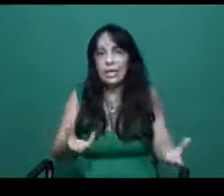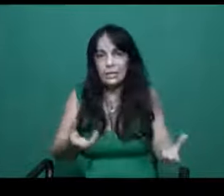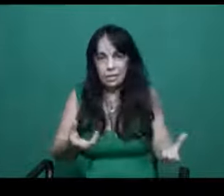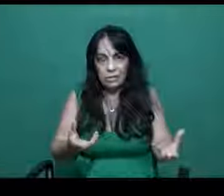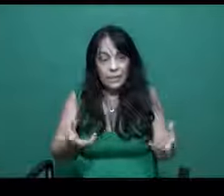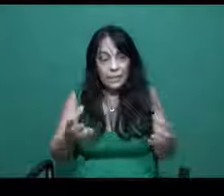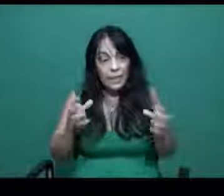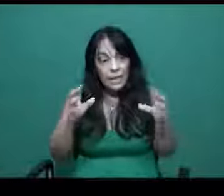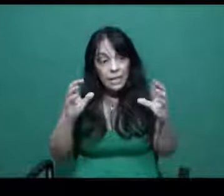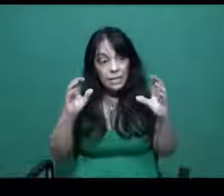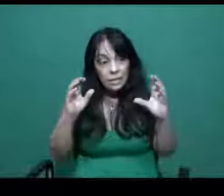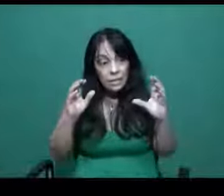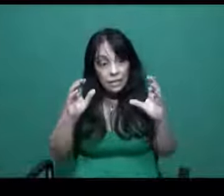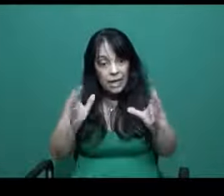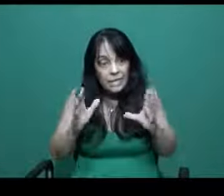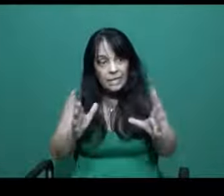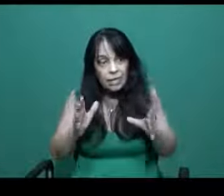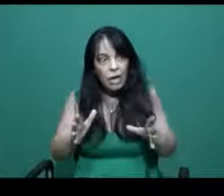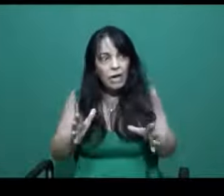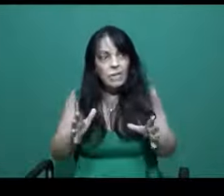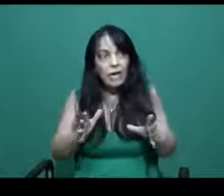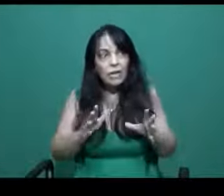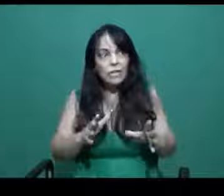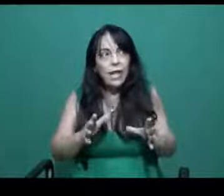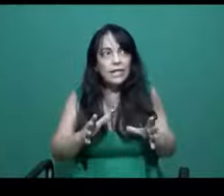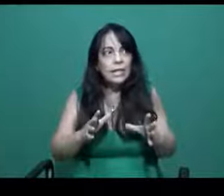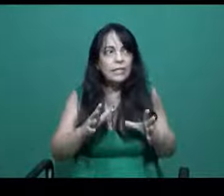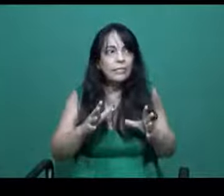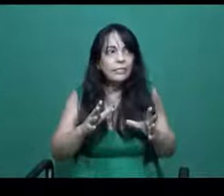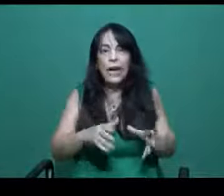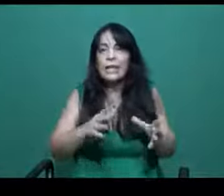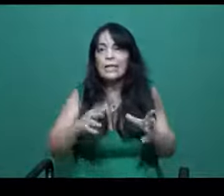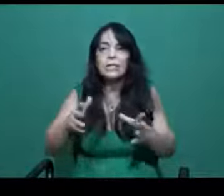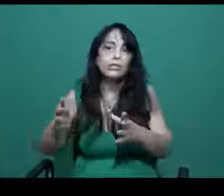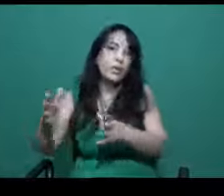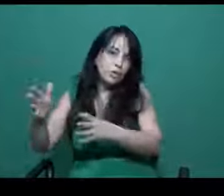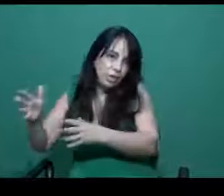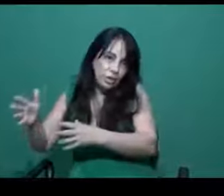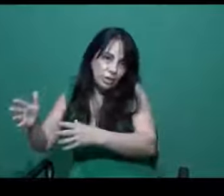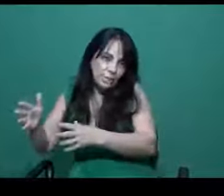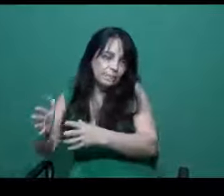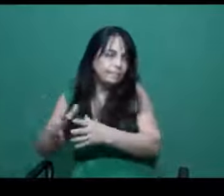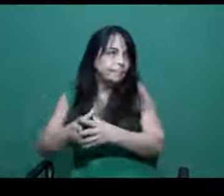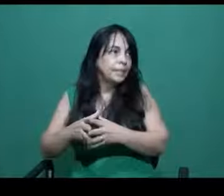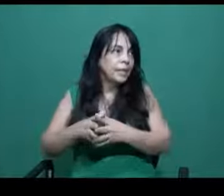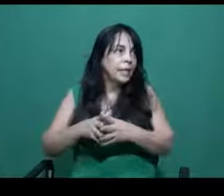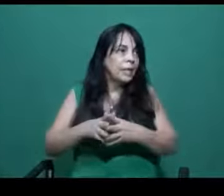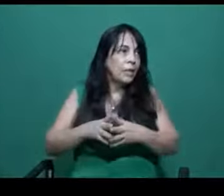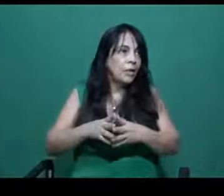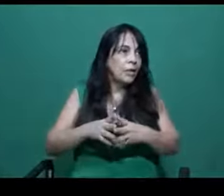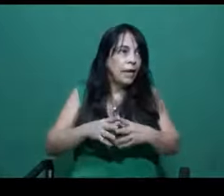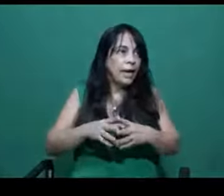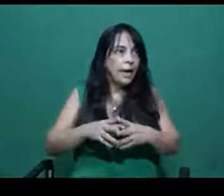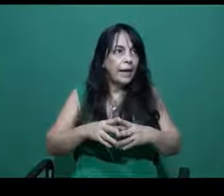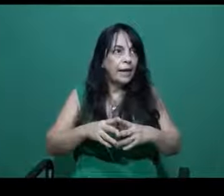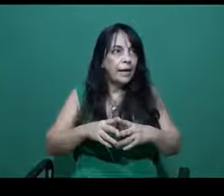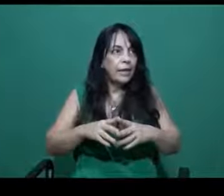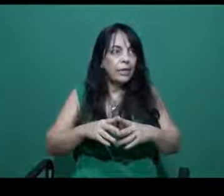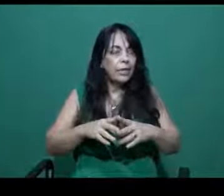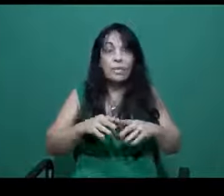eles, nessas horas acontecem várias situações. Então, que você